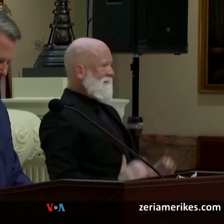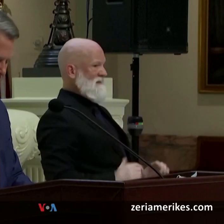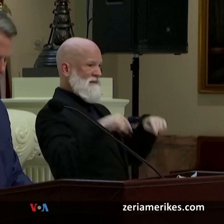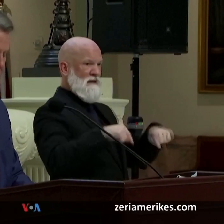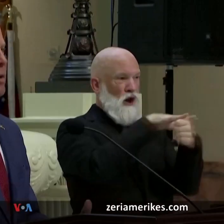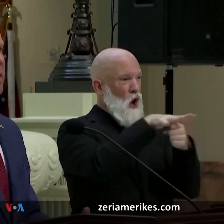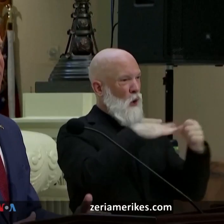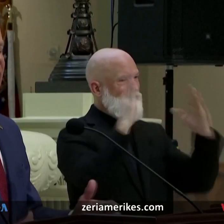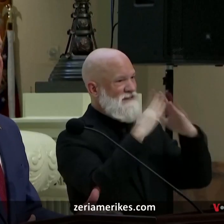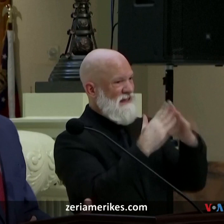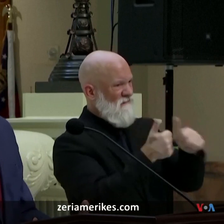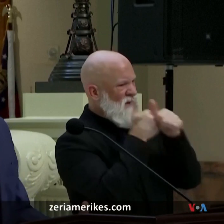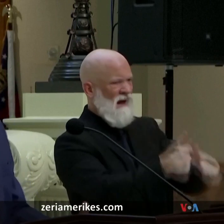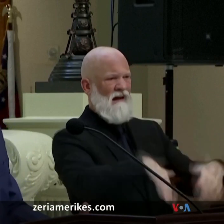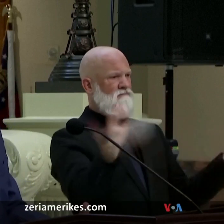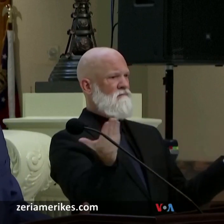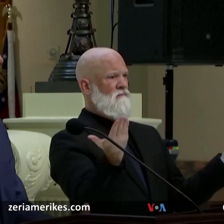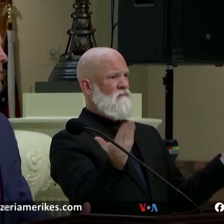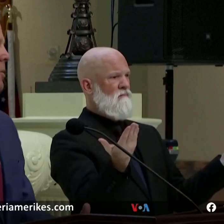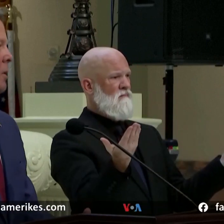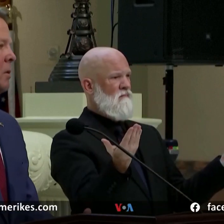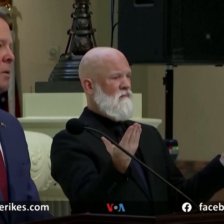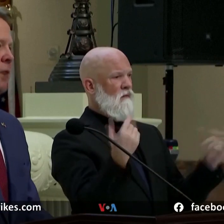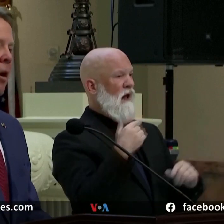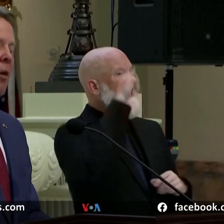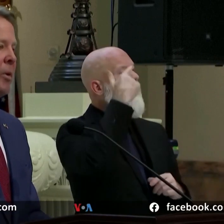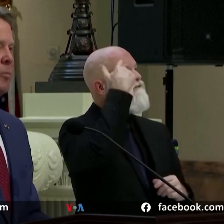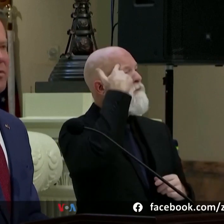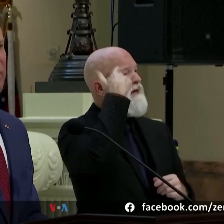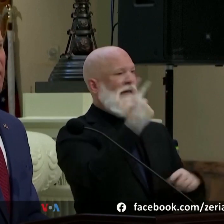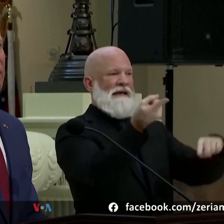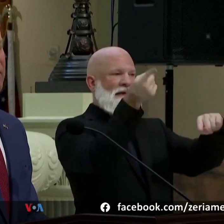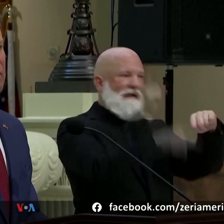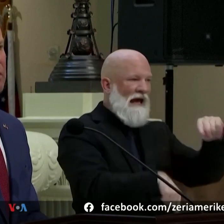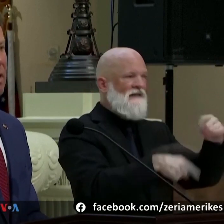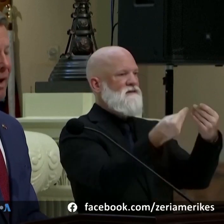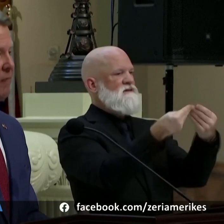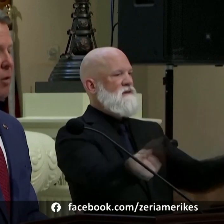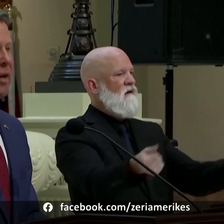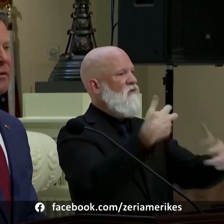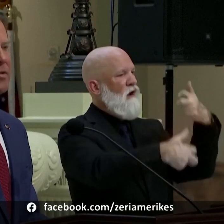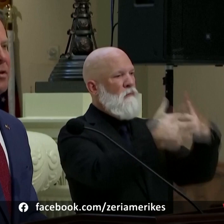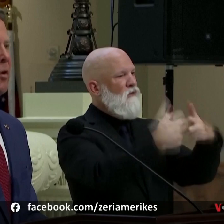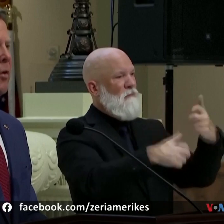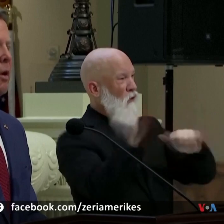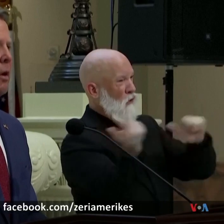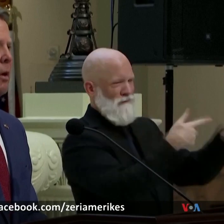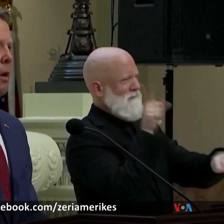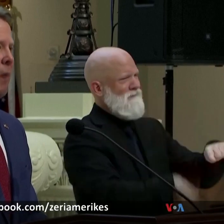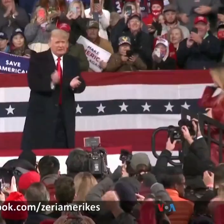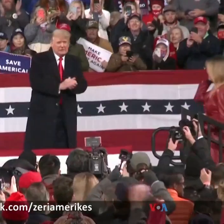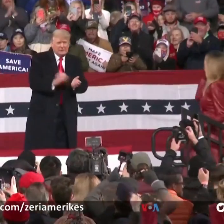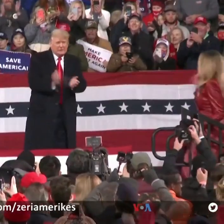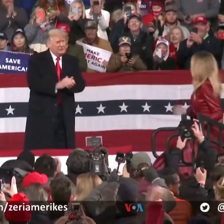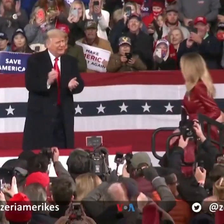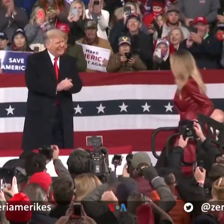legjislatura e shtetit që të zhvlerësojë rezultatin e zgjedhjeve dhe të urdhërojë një kontroll të firmave të votave me postë. Megjithatë, në